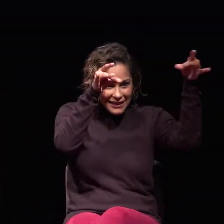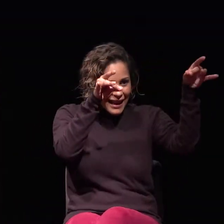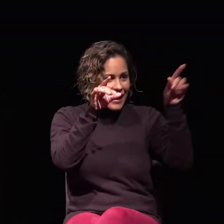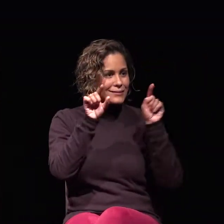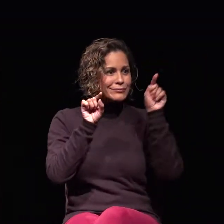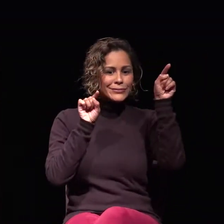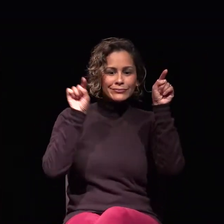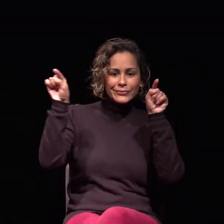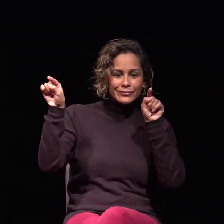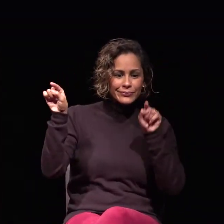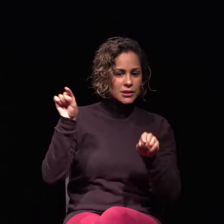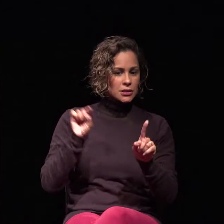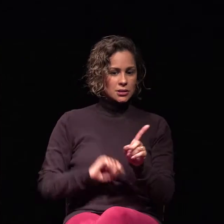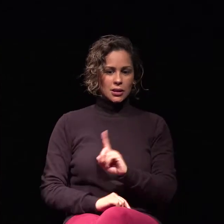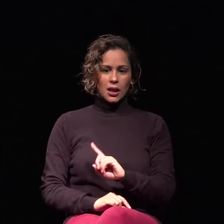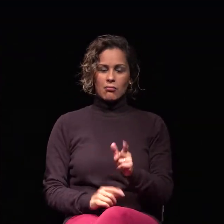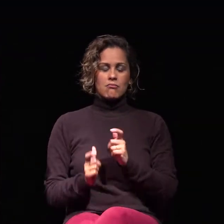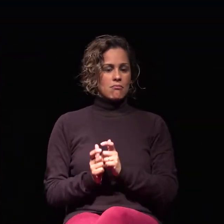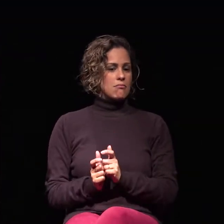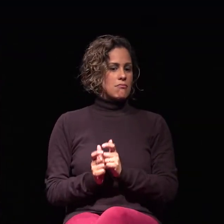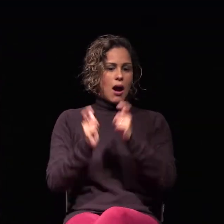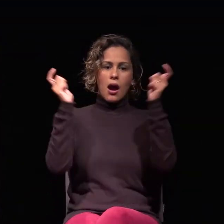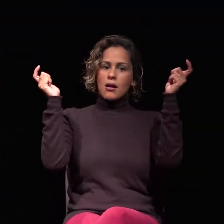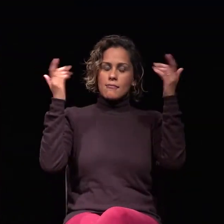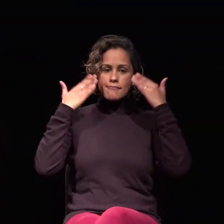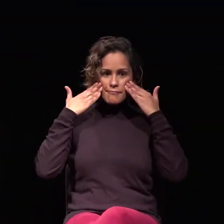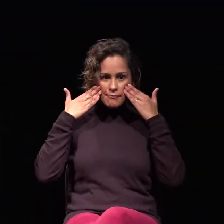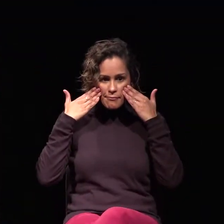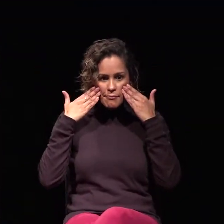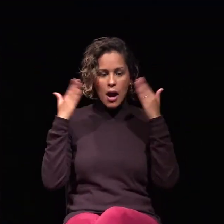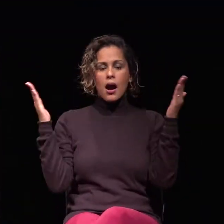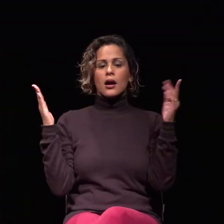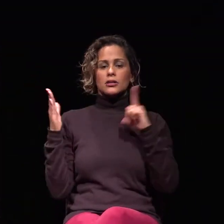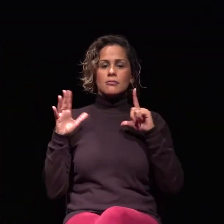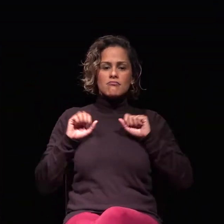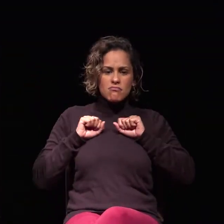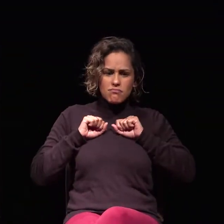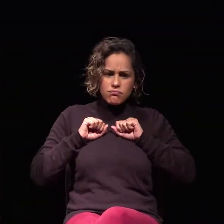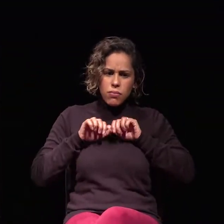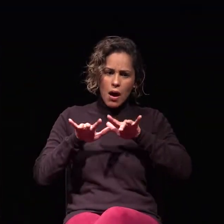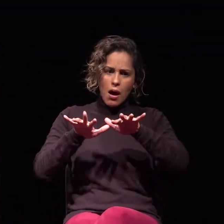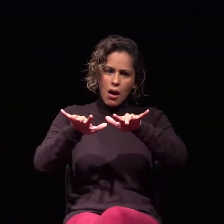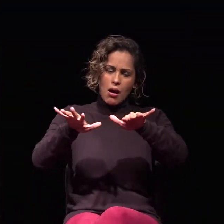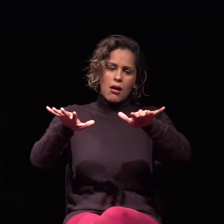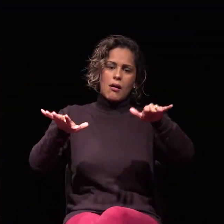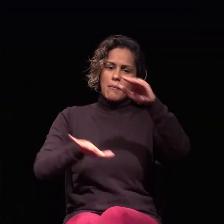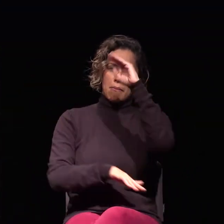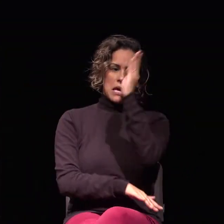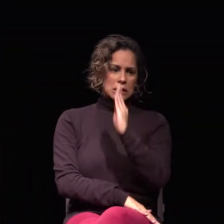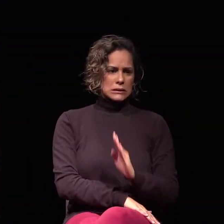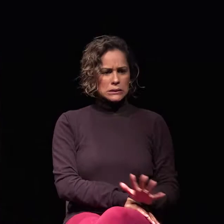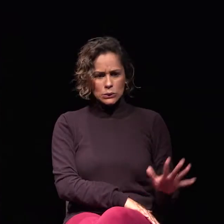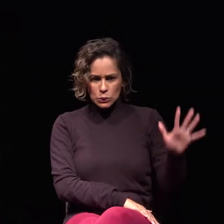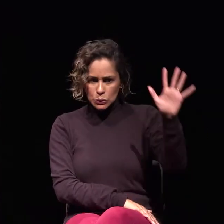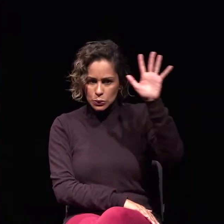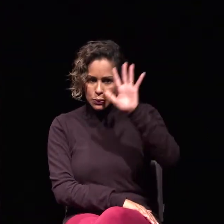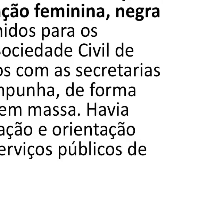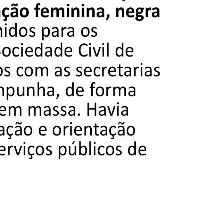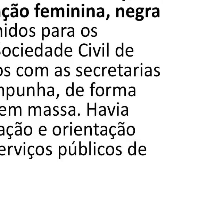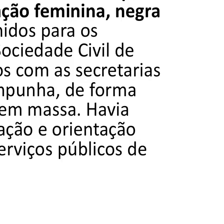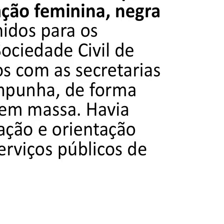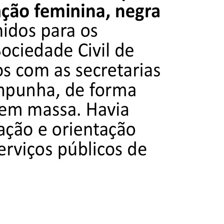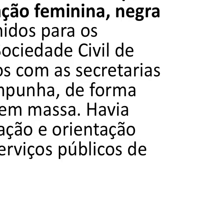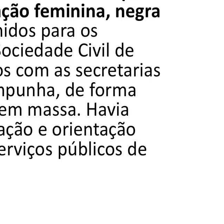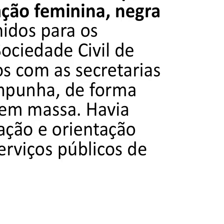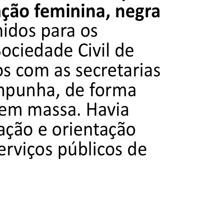Mas não é. Ela é muito maior do que isso, muito maior. Ela toma conta do território brasileiro e ela entra